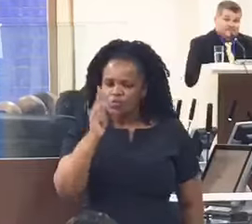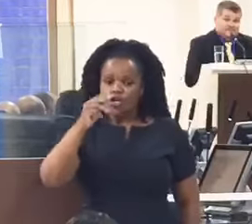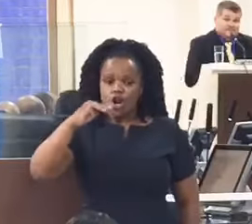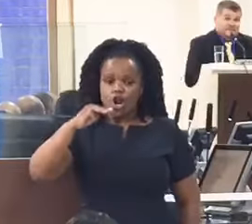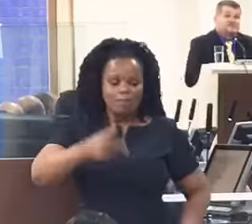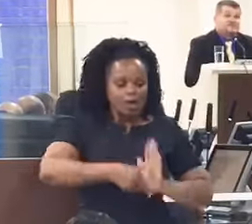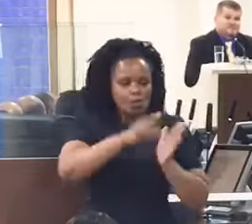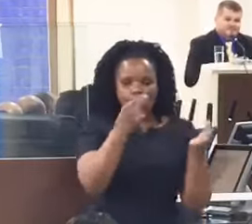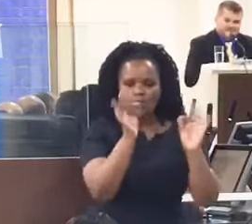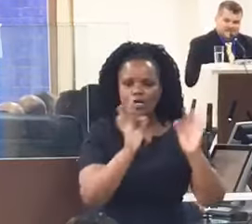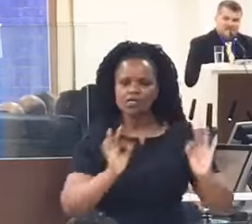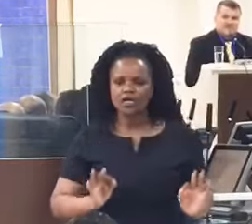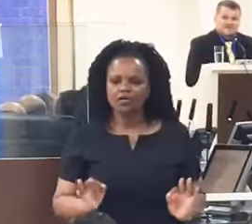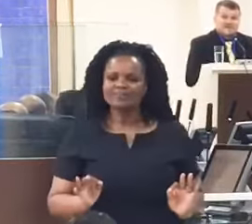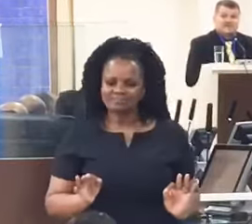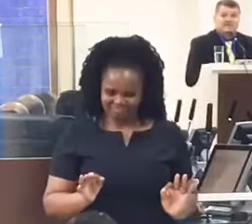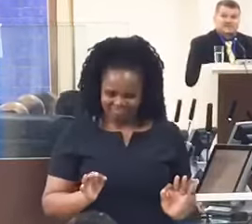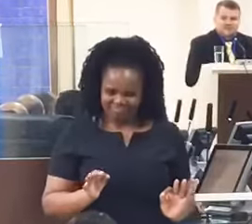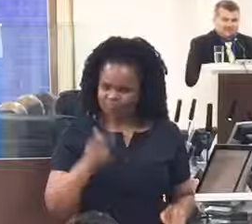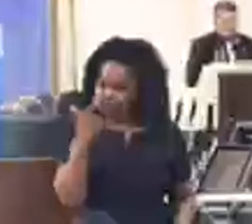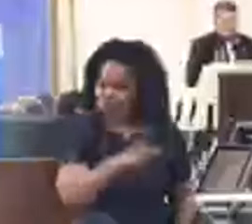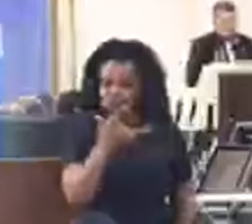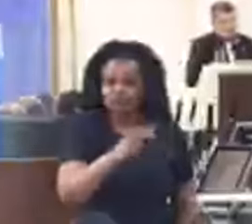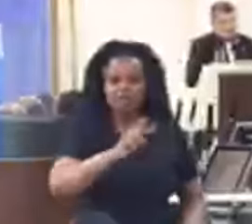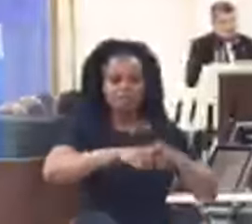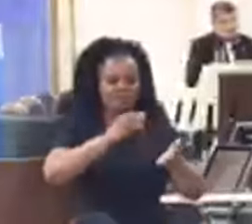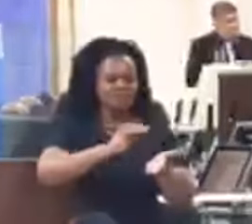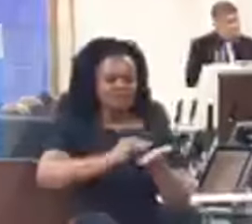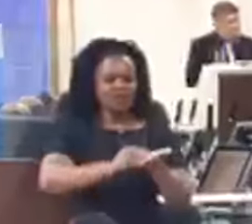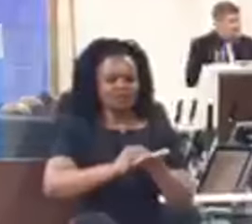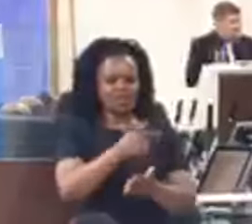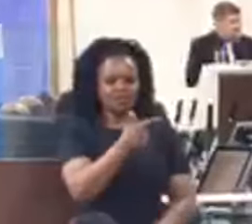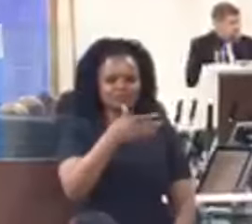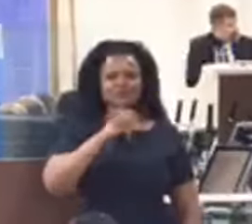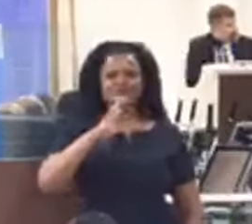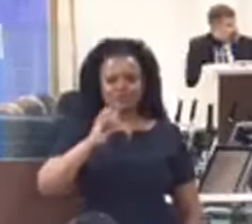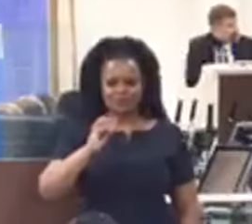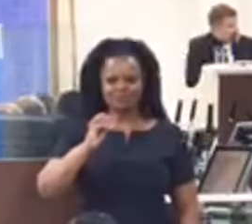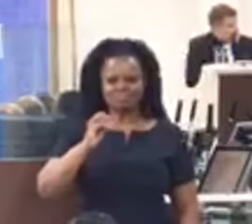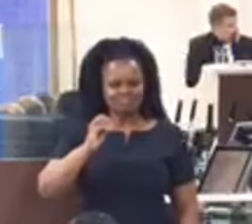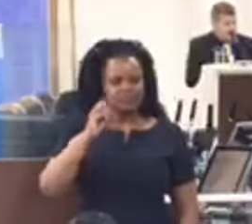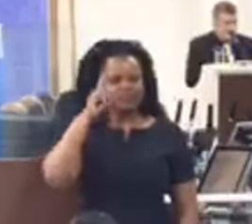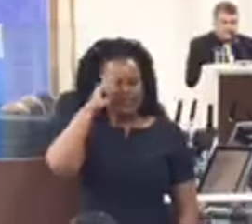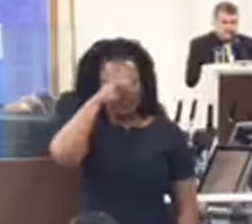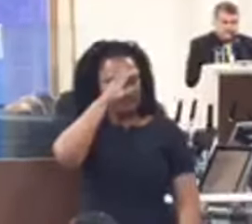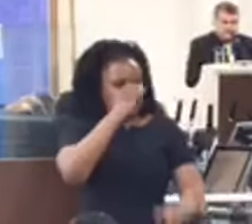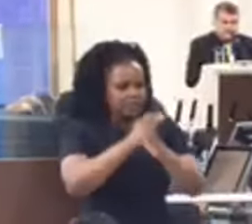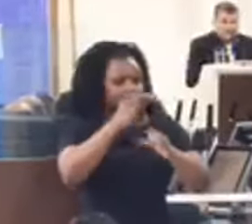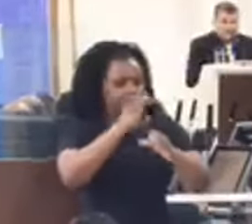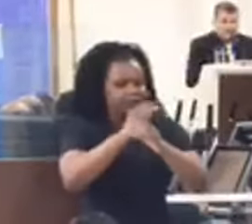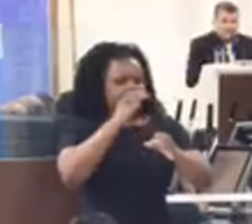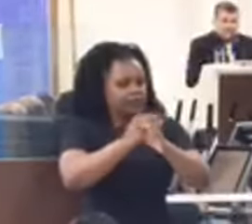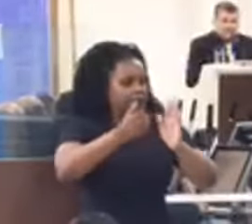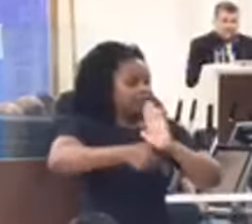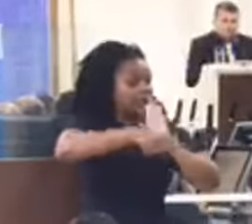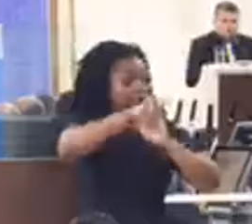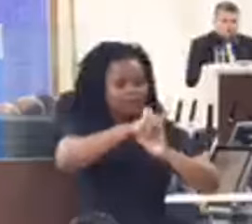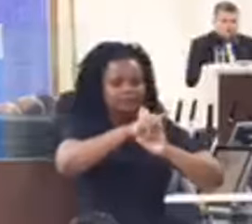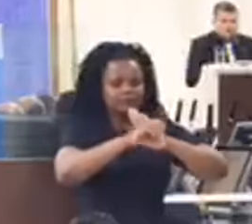no município. Imagina, fazendo 60 quilômetros, tem que fazer mais 200 ainda para uma próxima gestão. De tanta dificuldade que tem na área